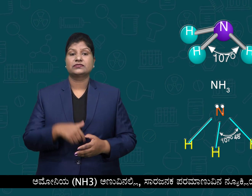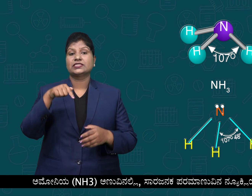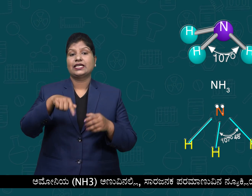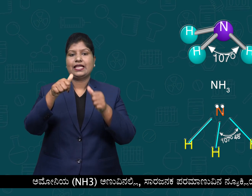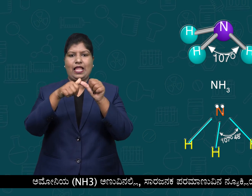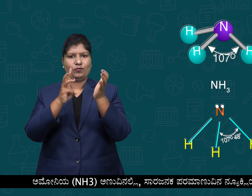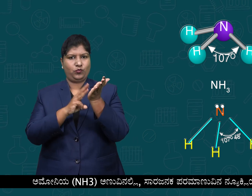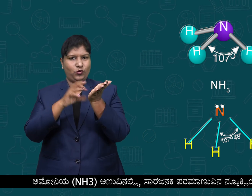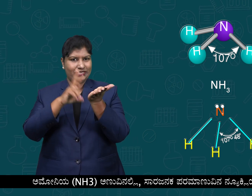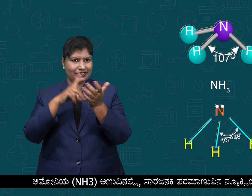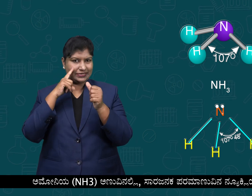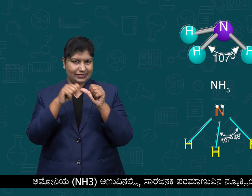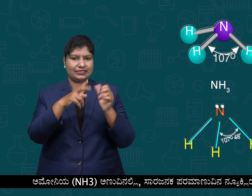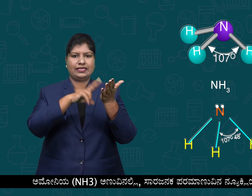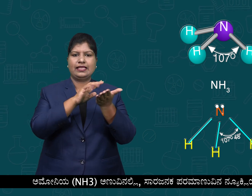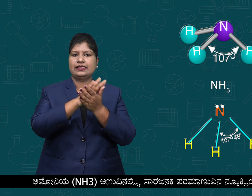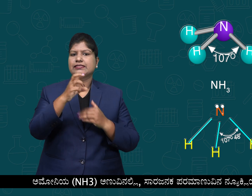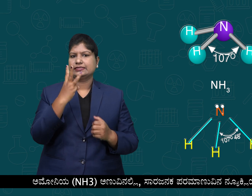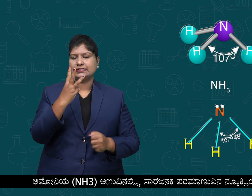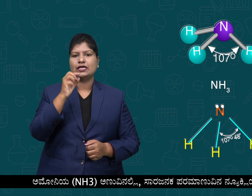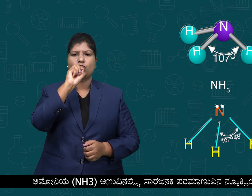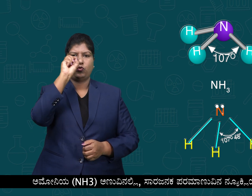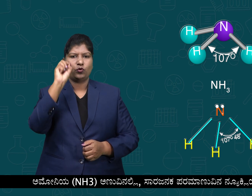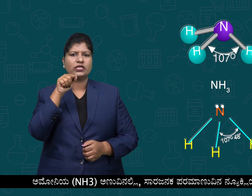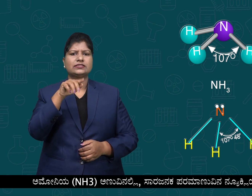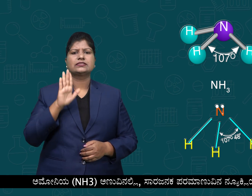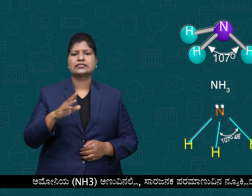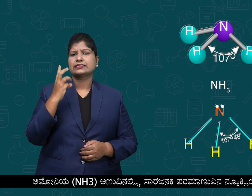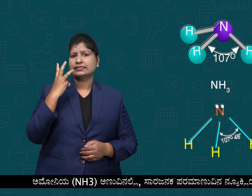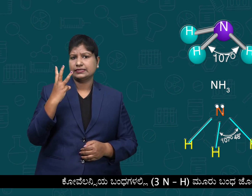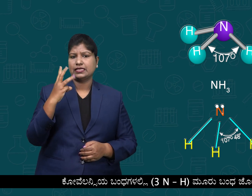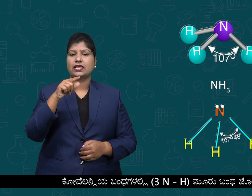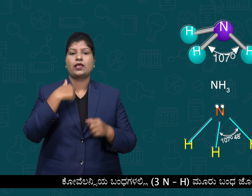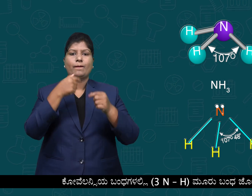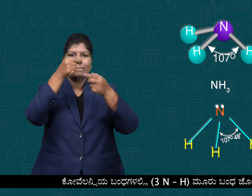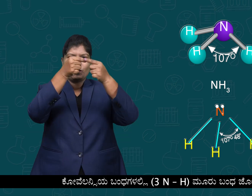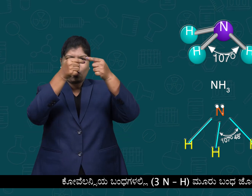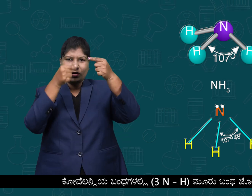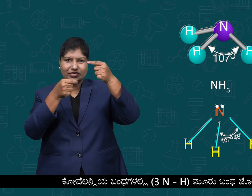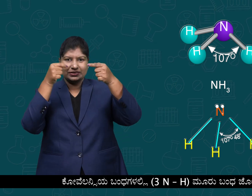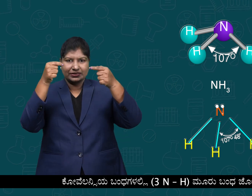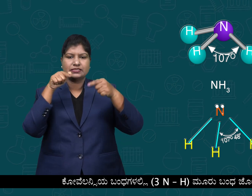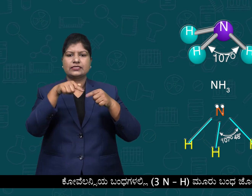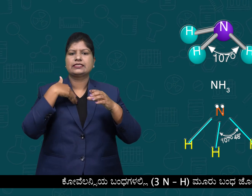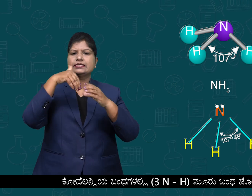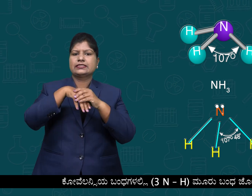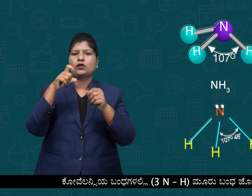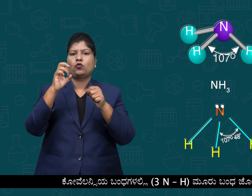ಅಮೋನಿಯಾ ಅಣುವಿನಲ್ಲಿ ಸಾರಜನಕ ಪರಮಾಣುವಿನ ನ್ಯೂಕ್ಲಿಯಸ್ನ ಸುತ್ತಲೂ ಕೋವೆಲೆನ್ಸಿಯ ಬಂಧಗಳಲ್ಲಿ